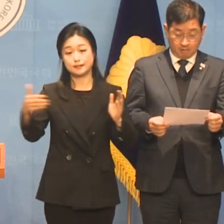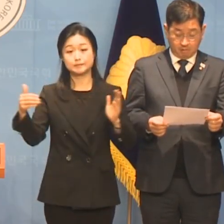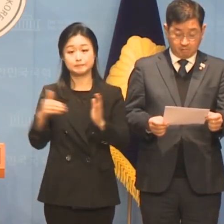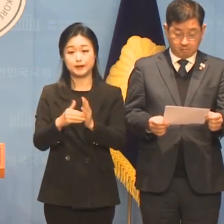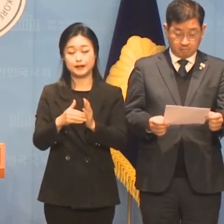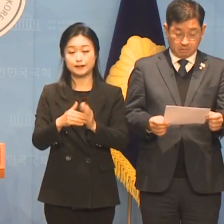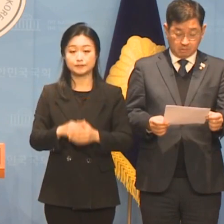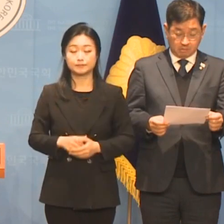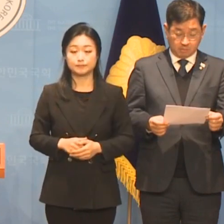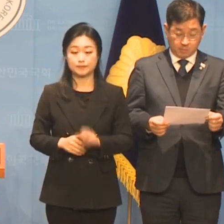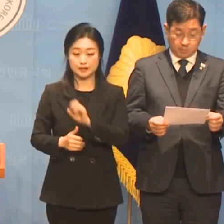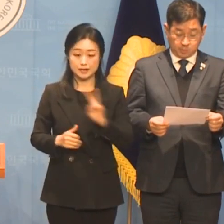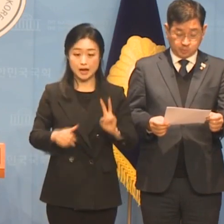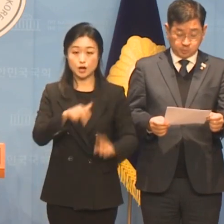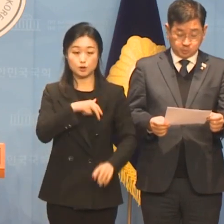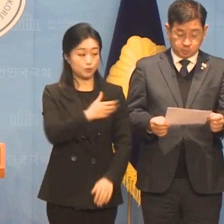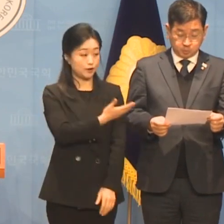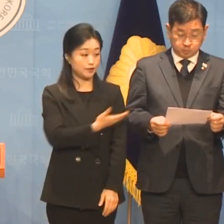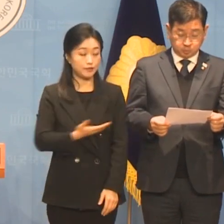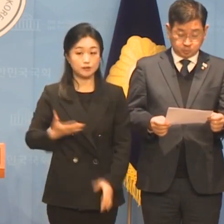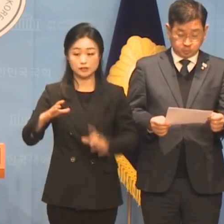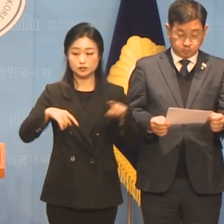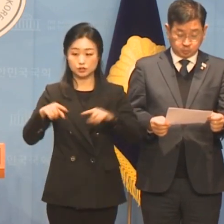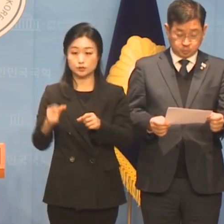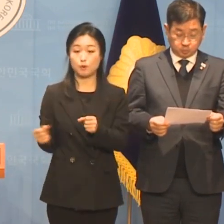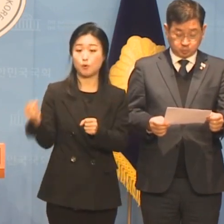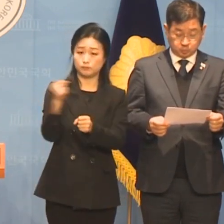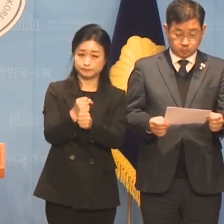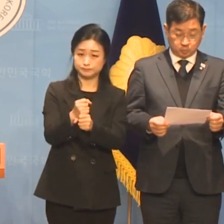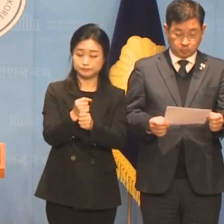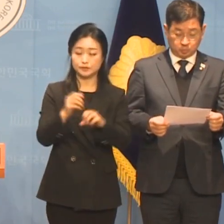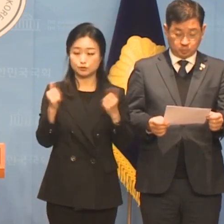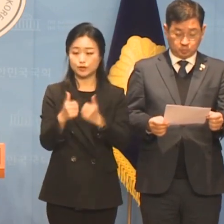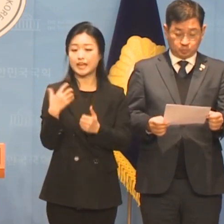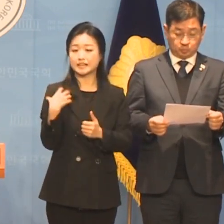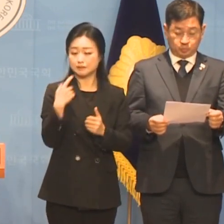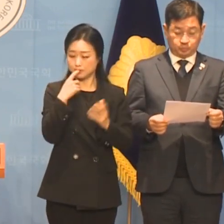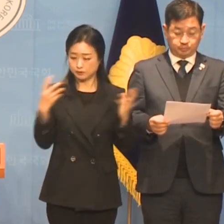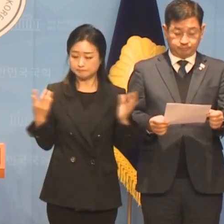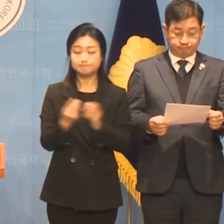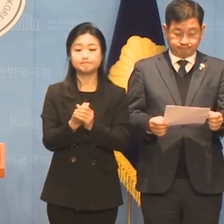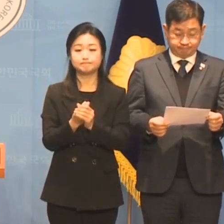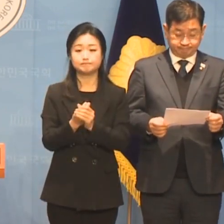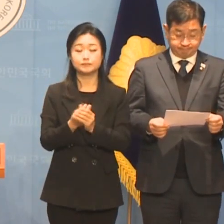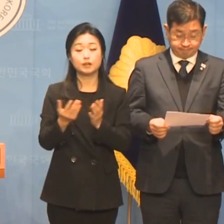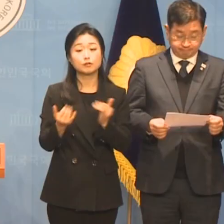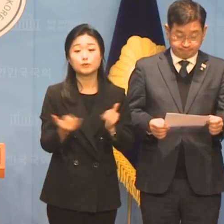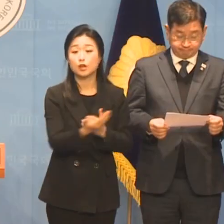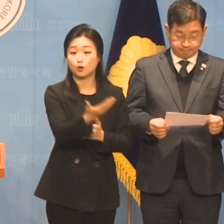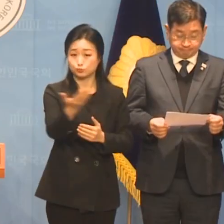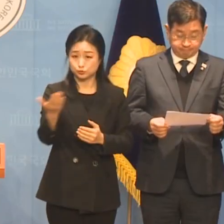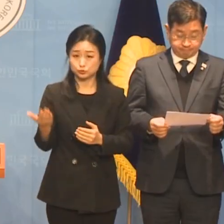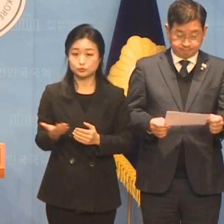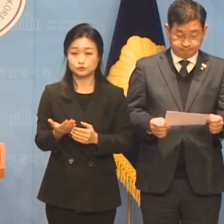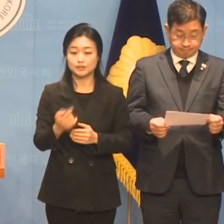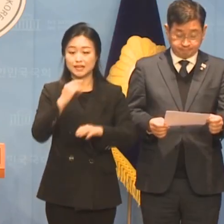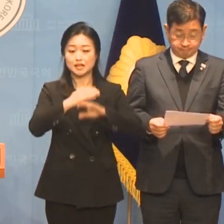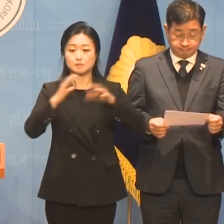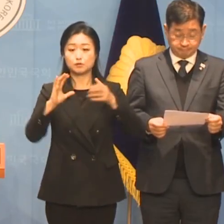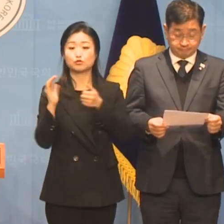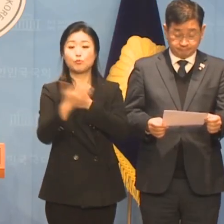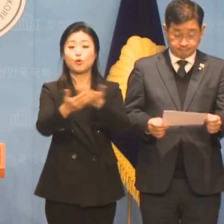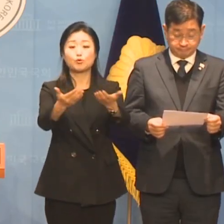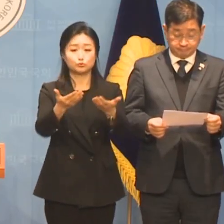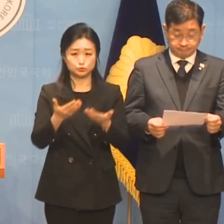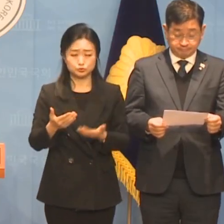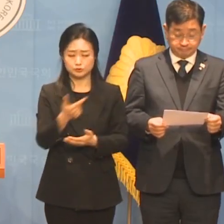우리 야당은 무너진 정치를 회복하고 국회의 의무를 다하는 모습으로 국민 여러분께 민주주의를 지켜주신 데